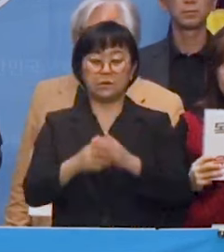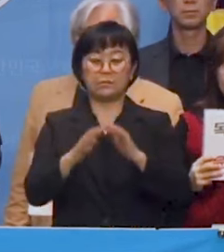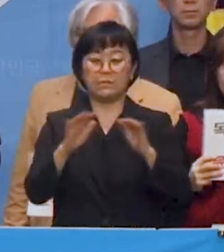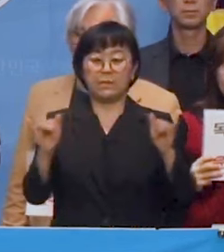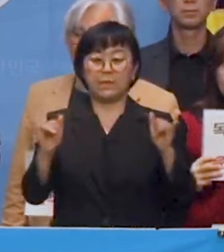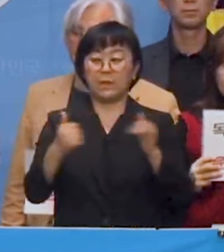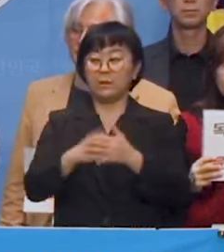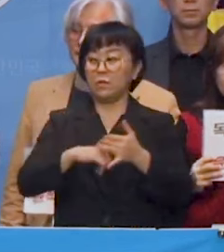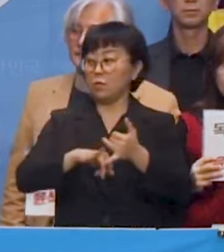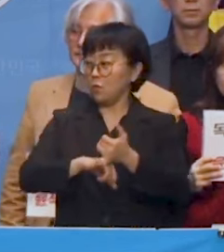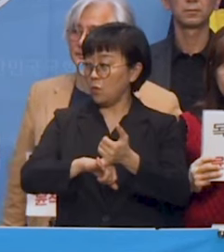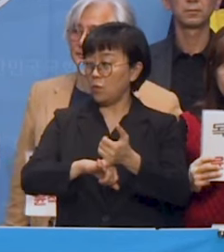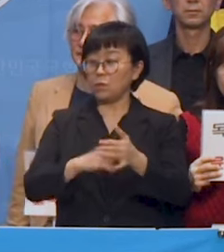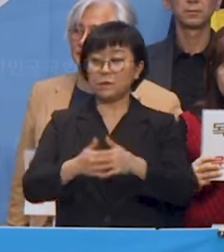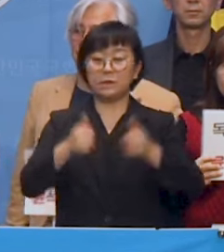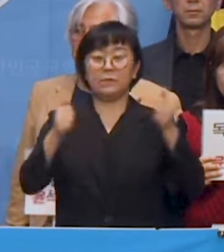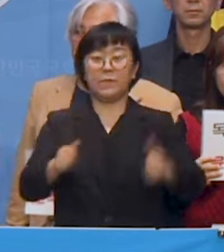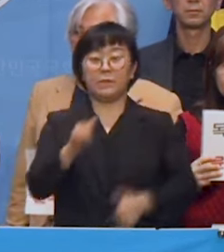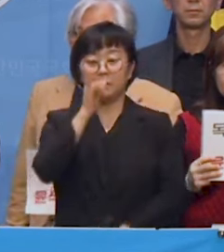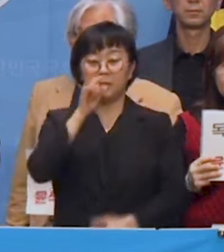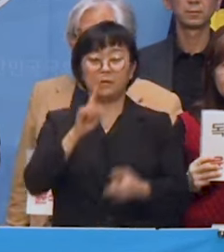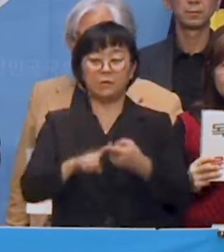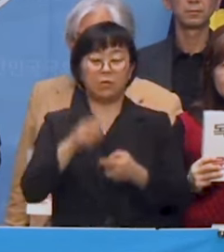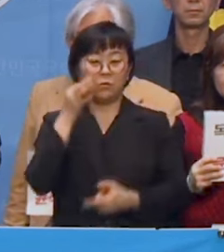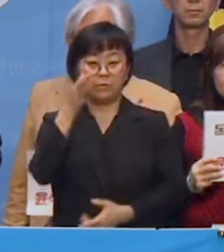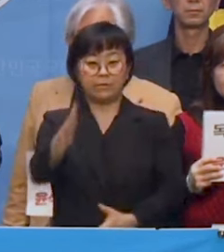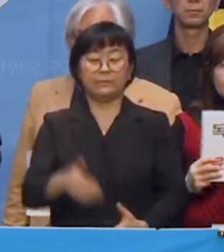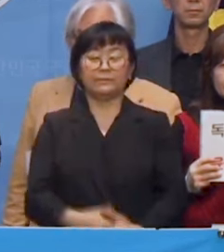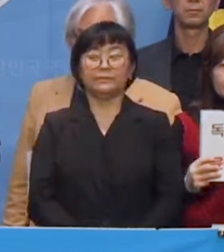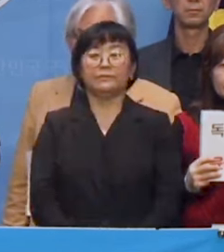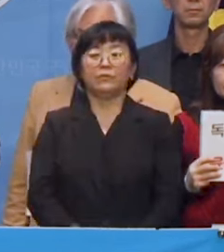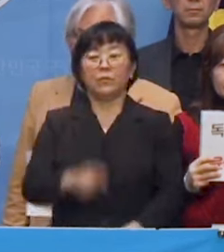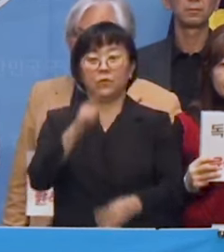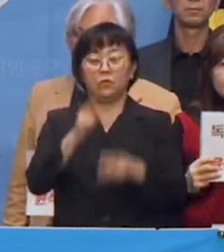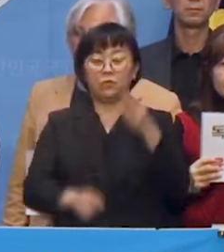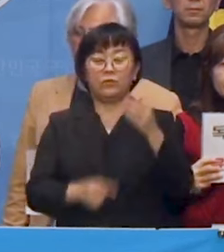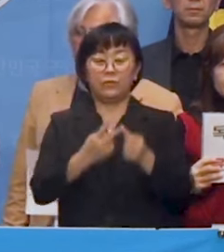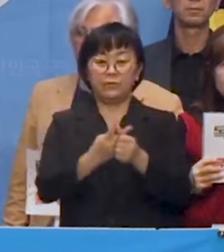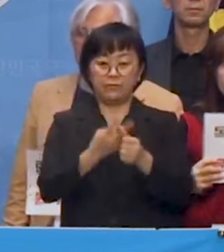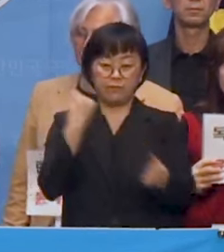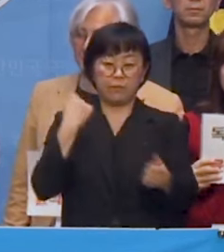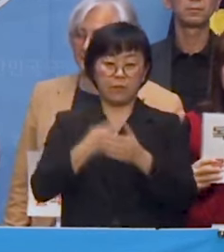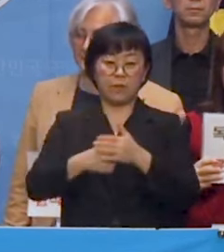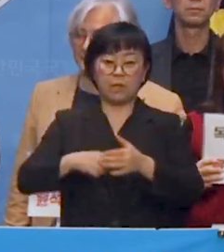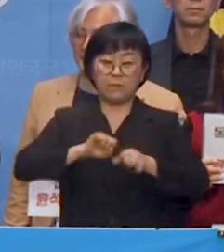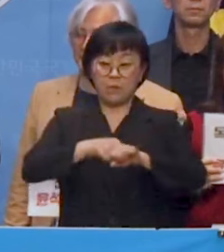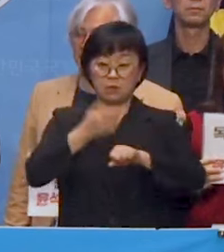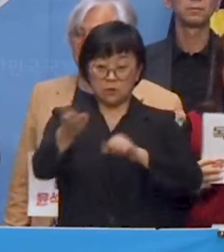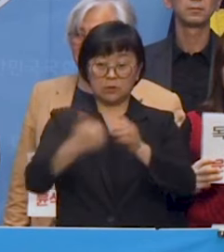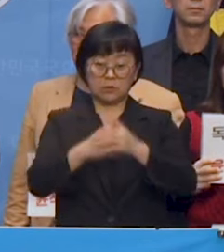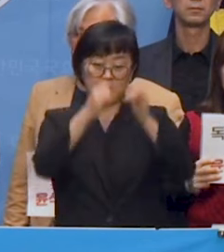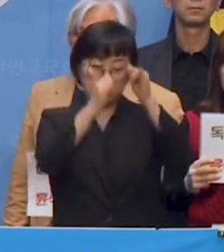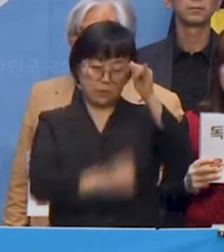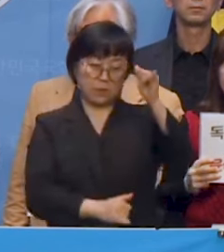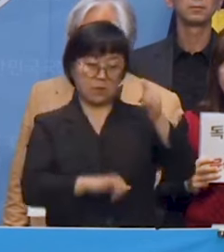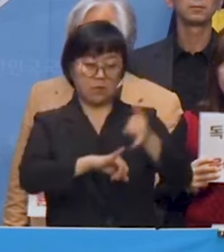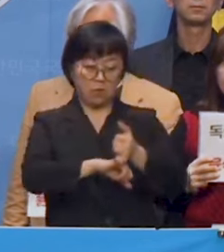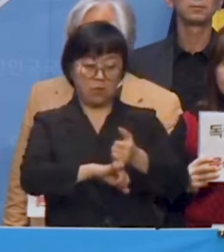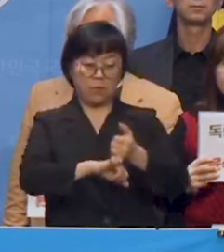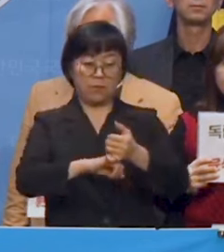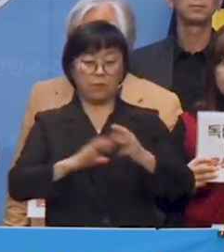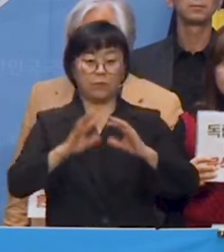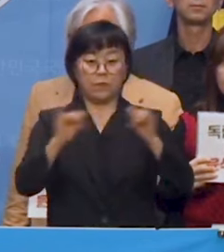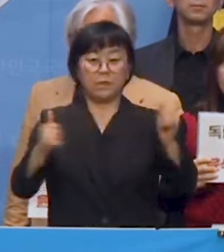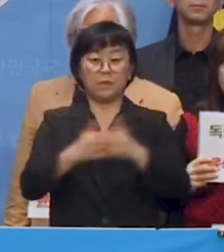자들에게는 반드시 준엄한 심판이 내려진다는 것을 보여줍니다. 윤석열의 탄핵과 응징은 역사의 필연이자 우리